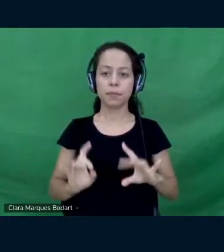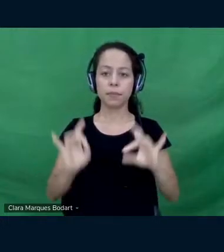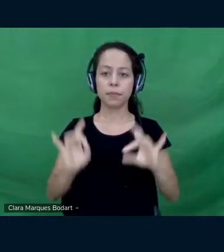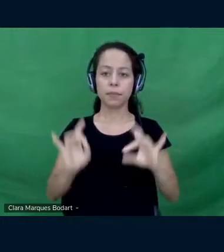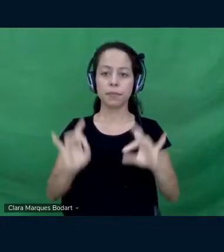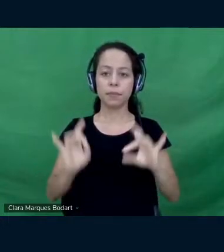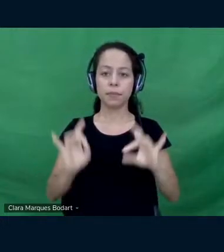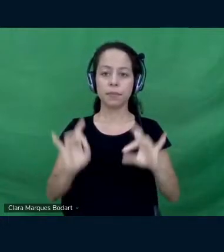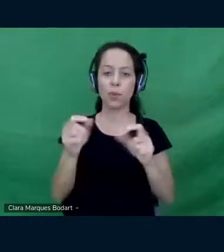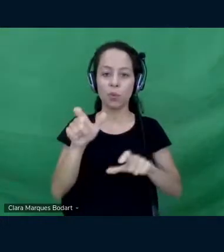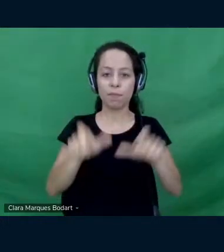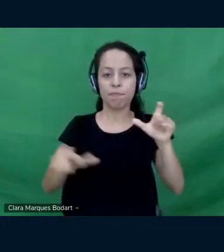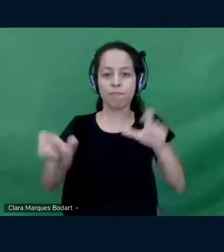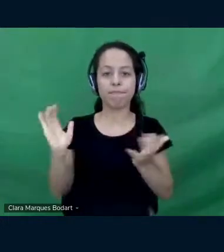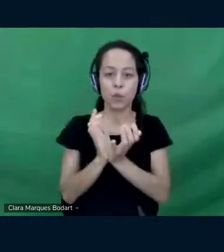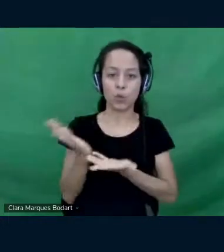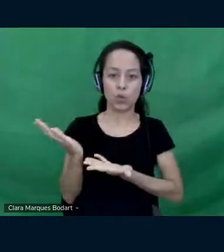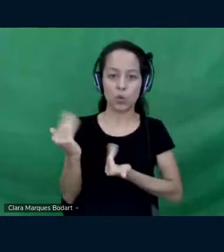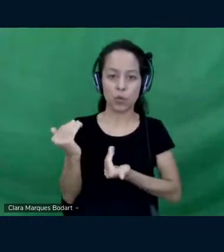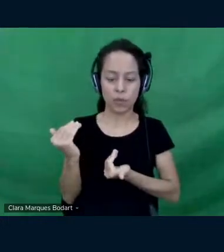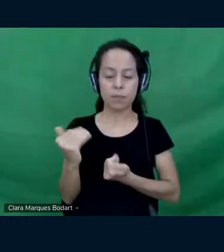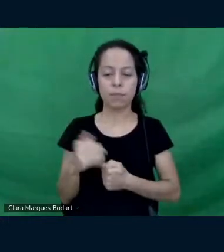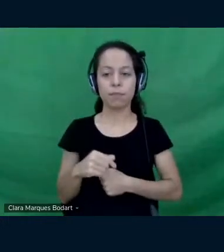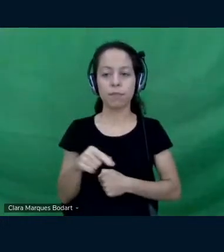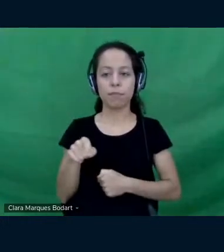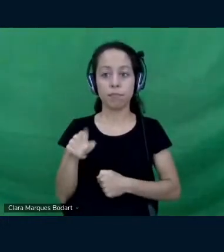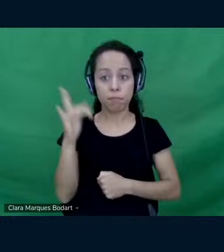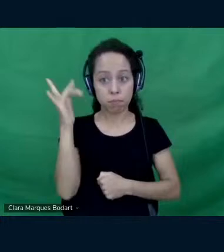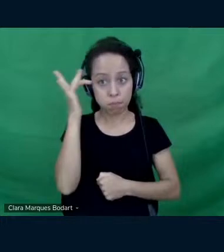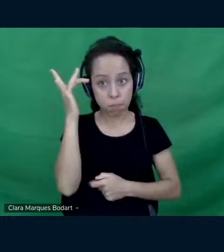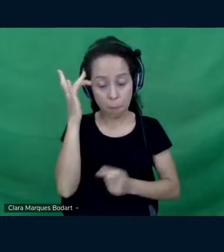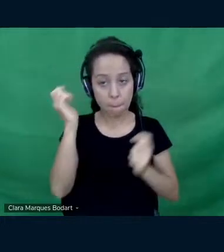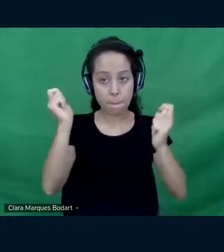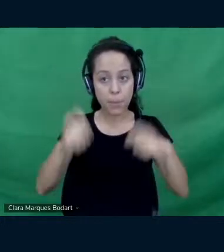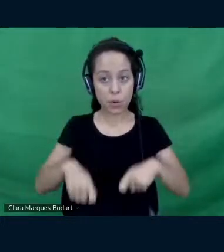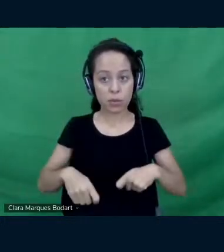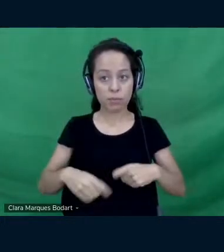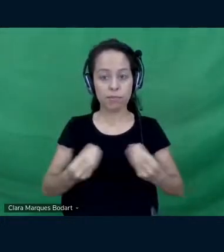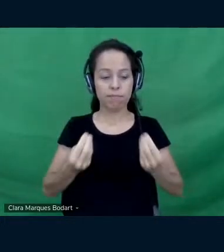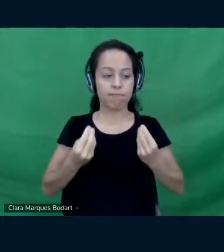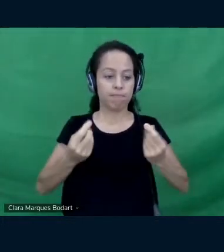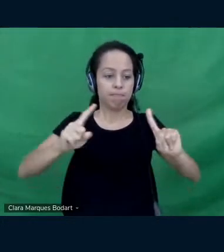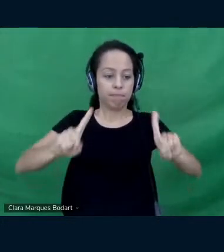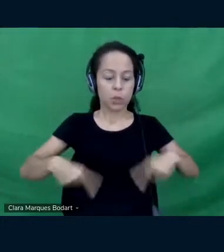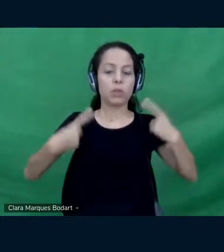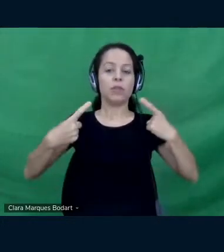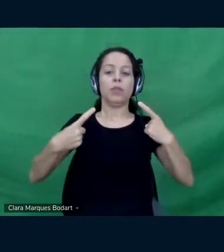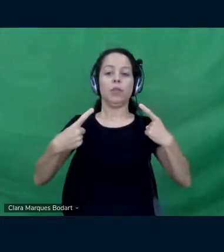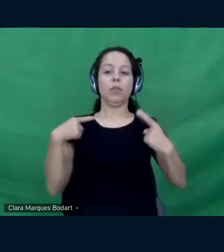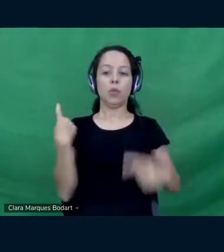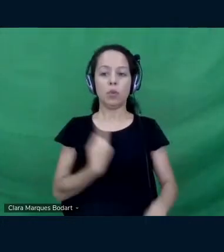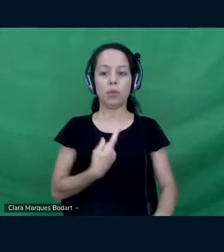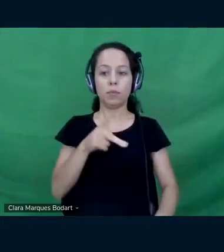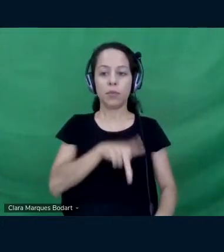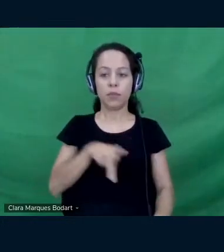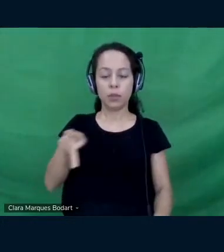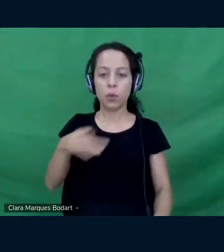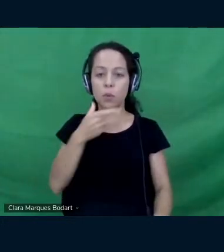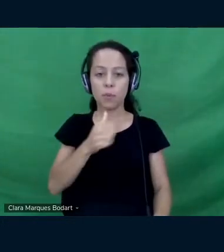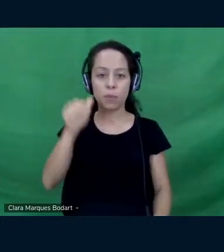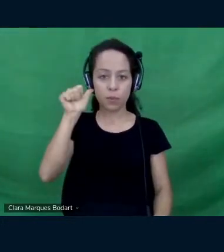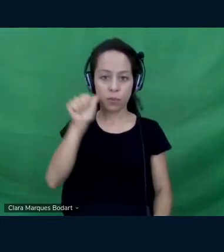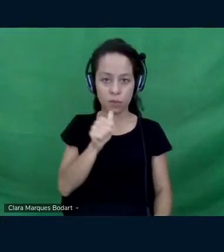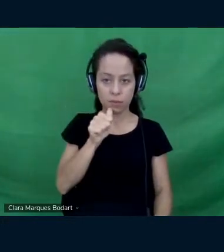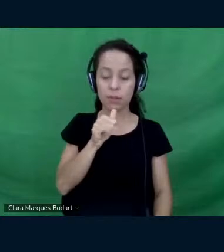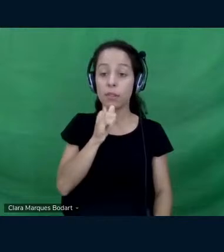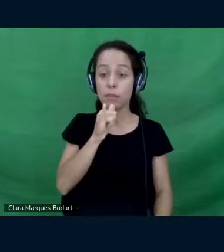juventude. Né? E que essa potencialidade é alguma coisa que nos provoca enquanto professores e professoras. Por